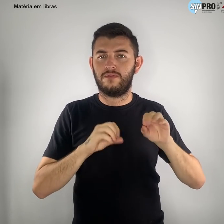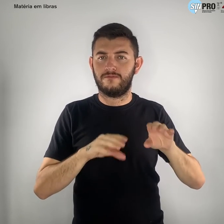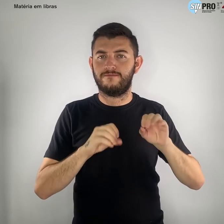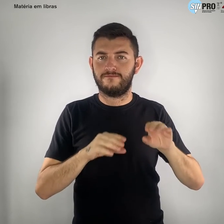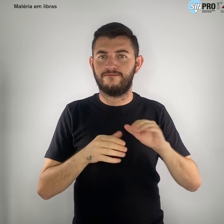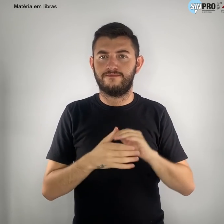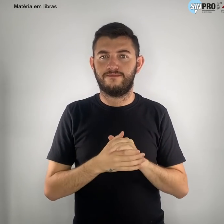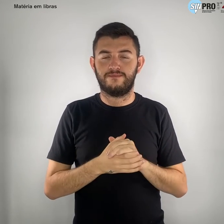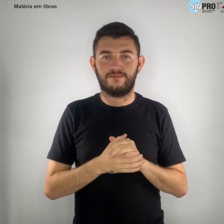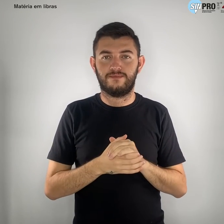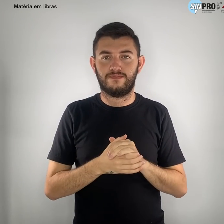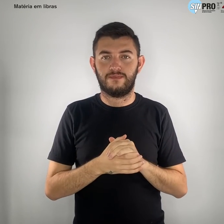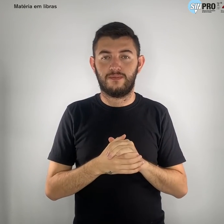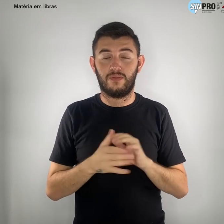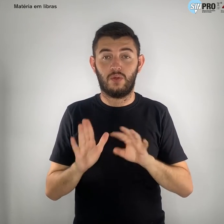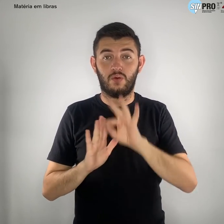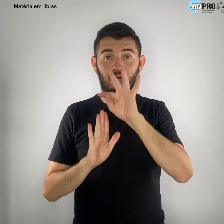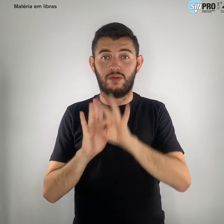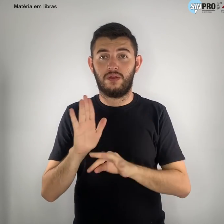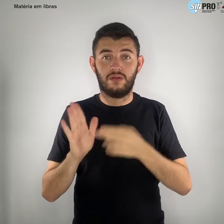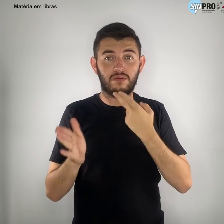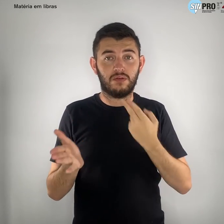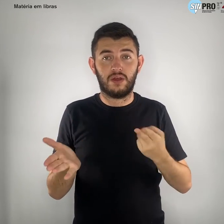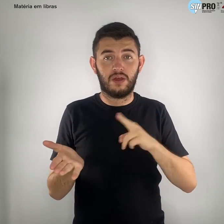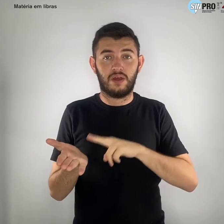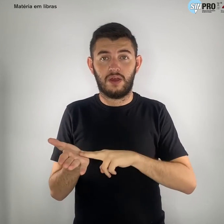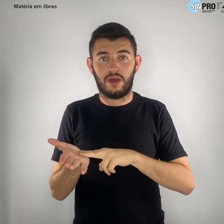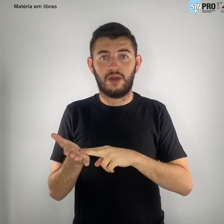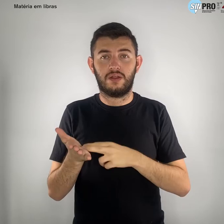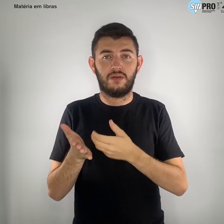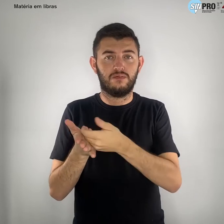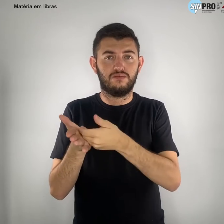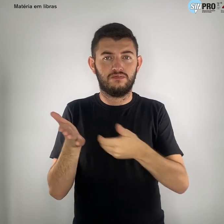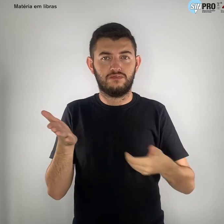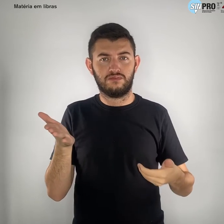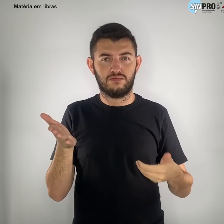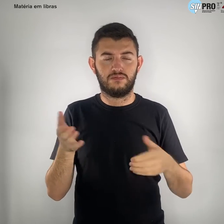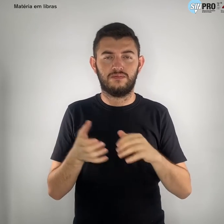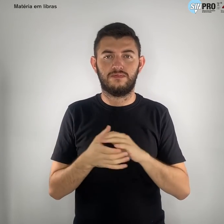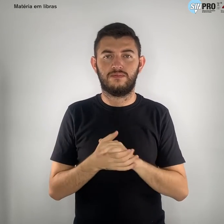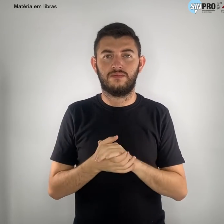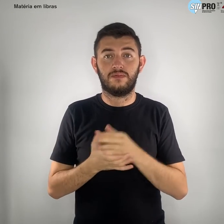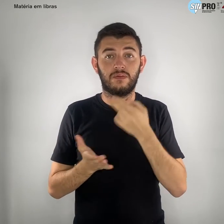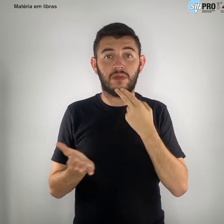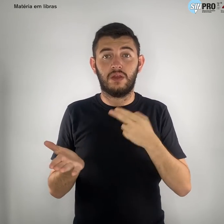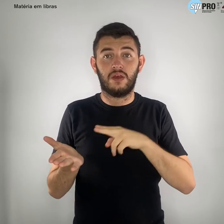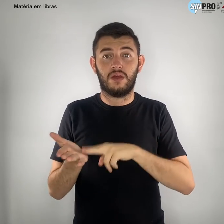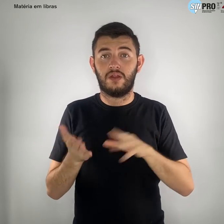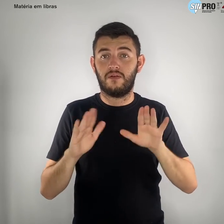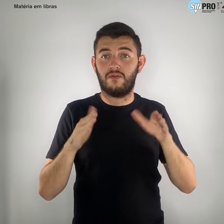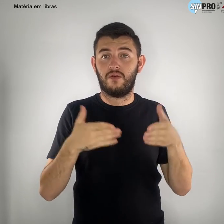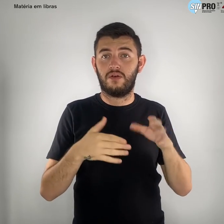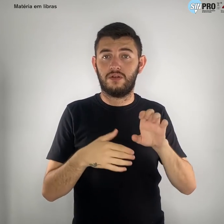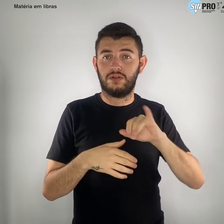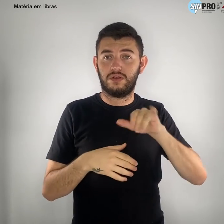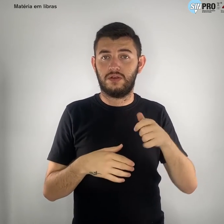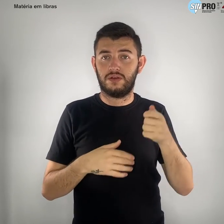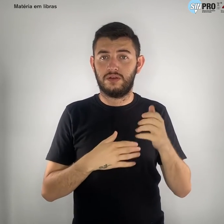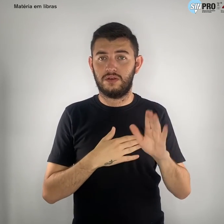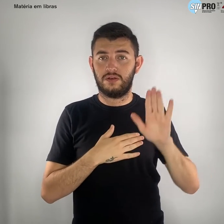a carta na íntegra. Carta dos fóruns de EJA às candidatos e candidatas ao